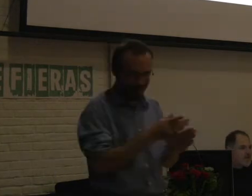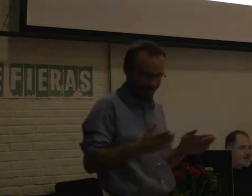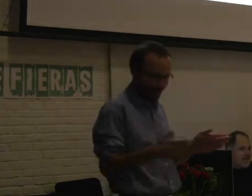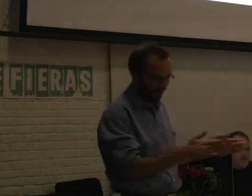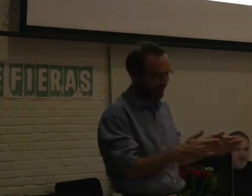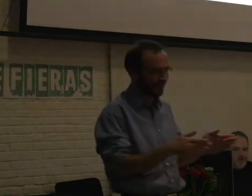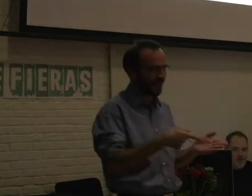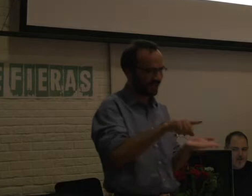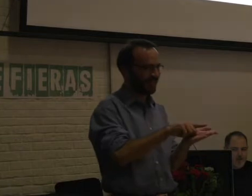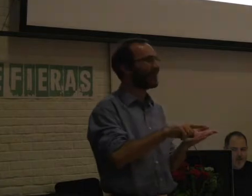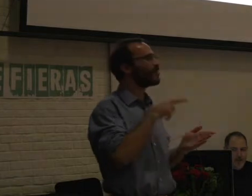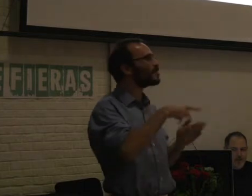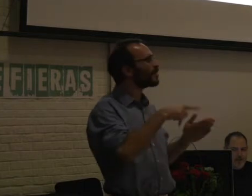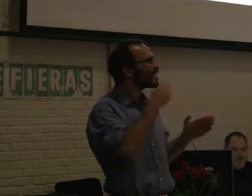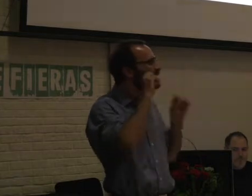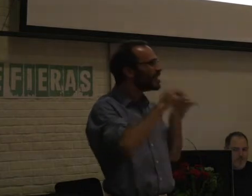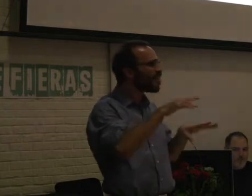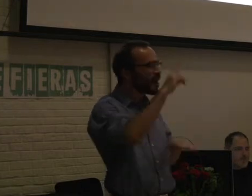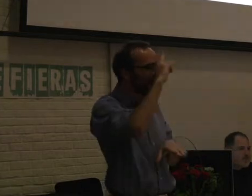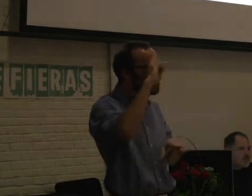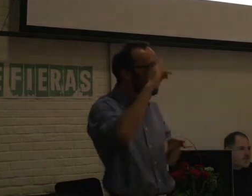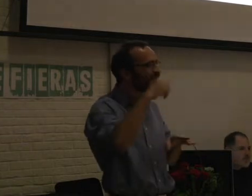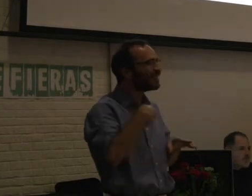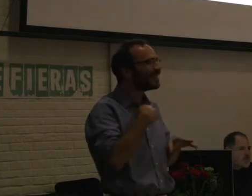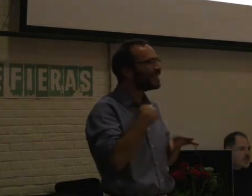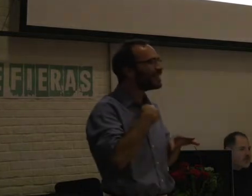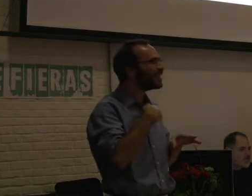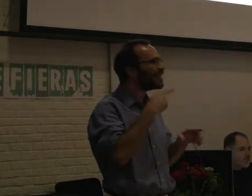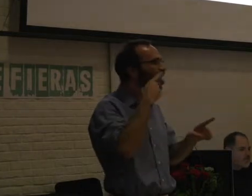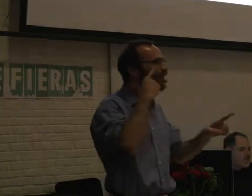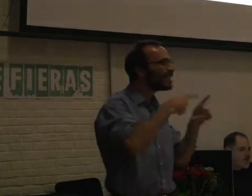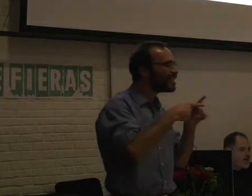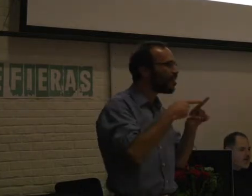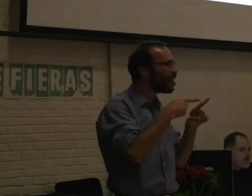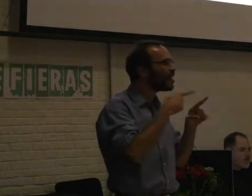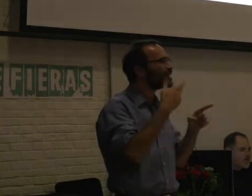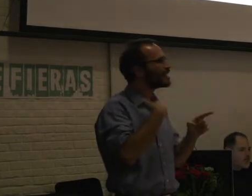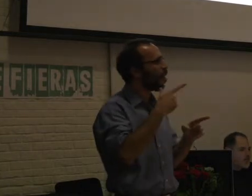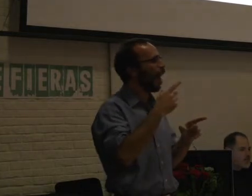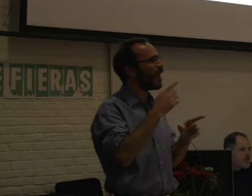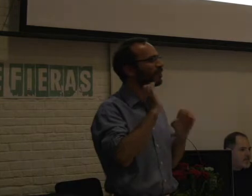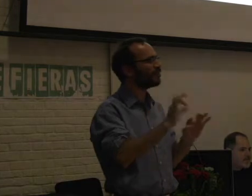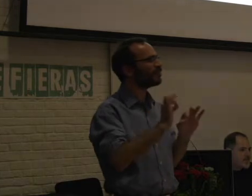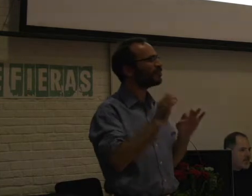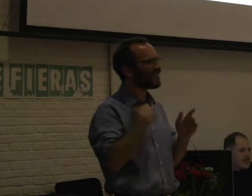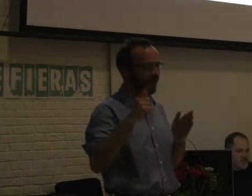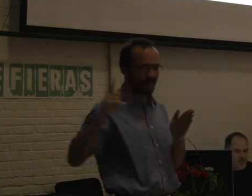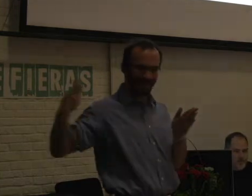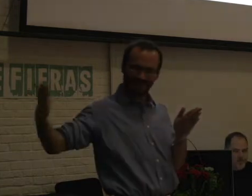de la historia de Madrid. Ahí, digamos que he tratado de hacer un barrido desde la prehistoria. De